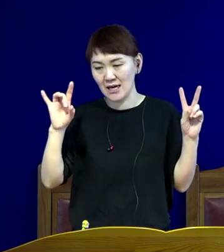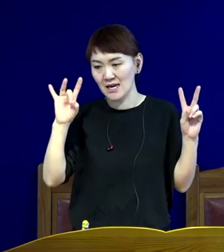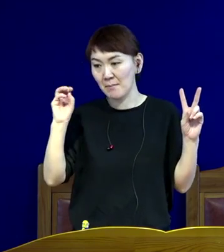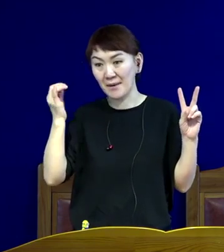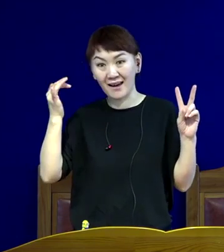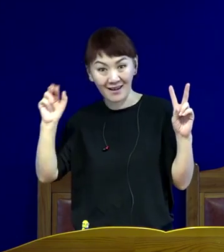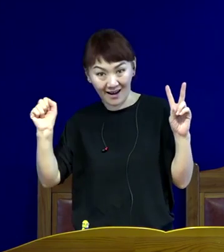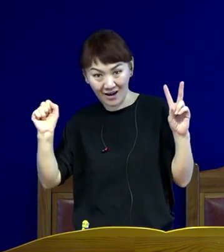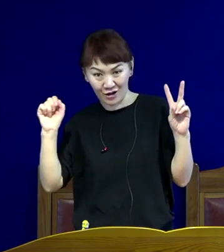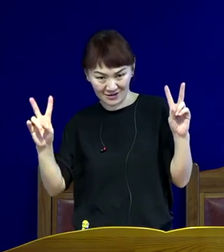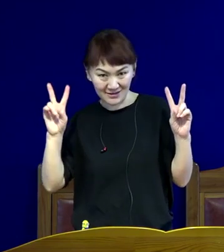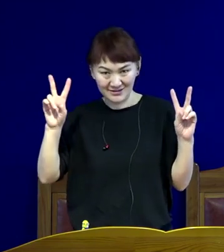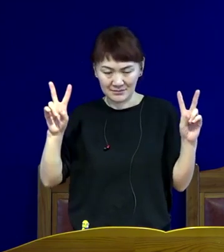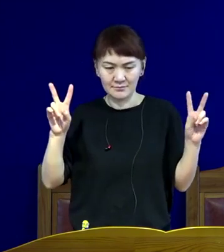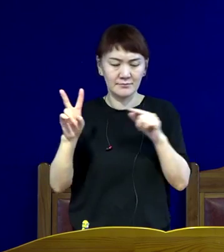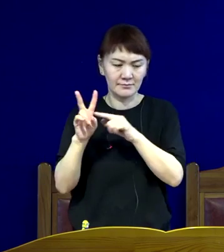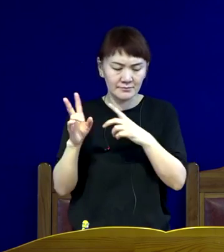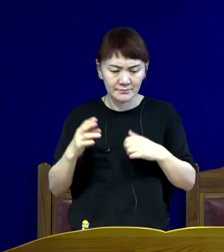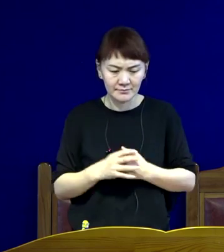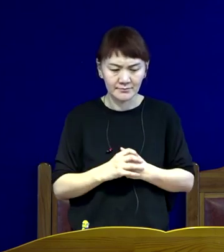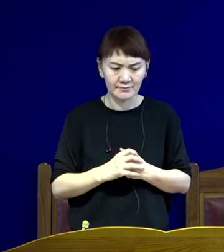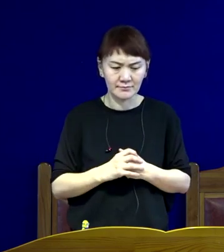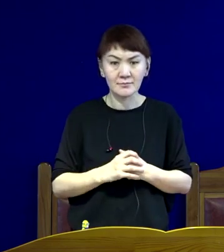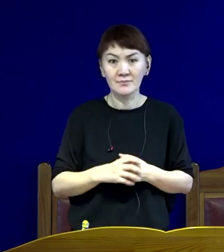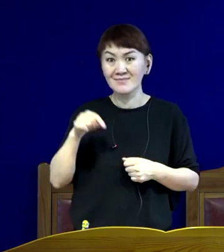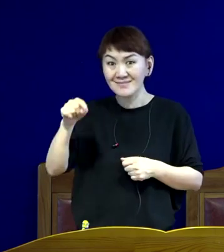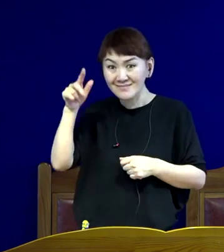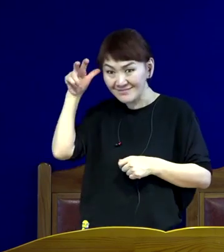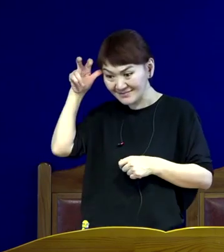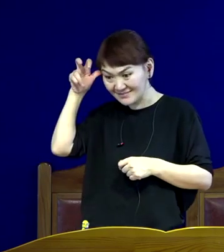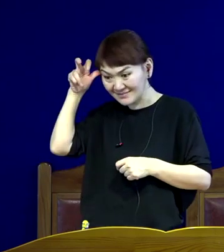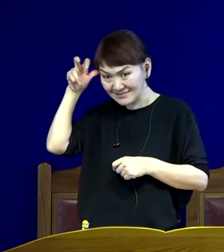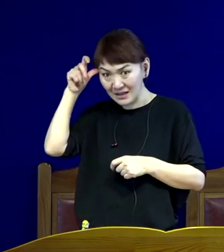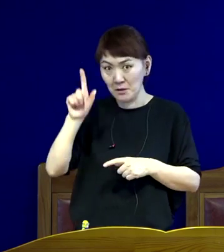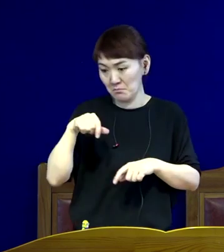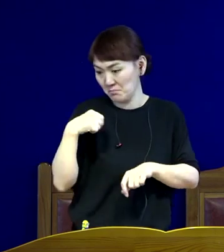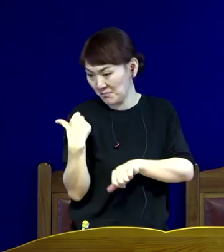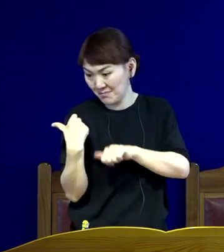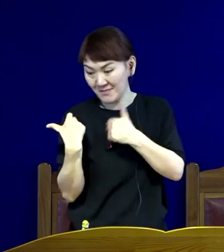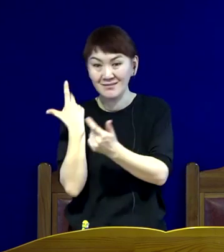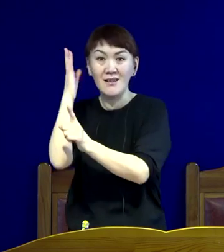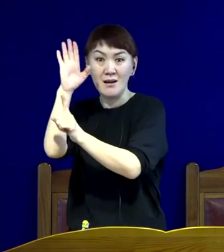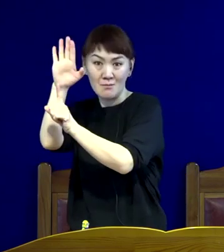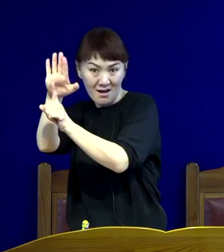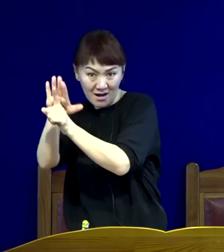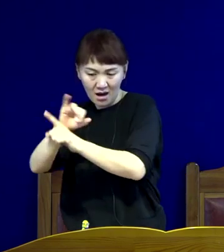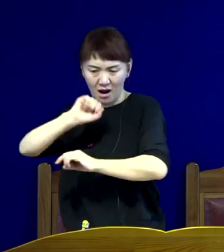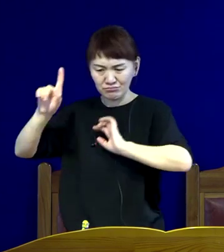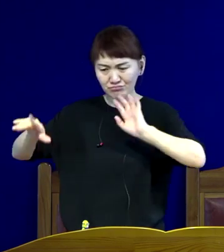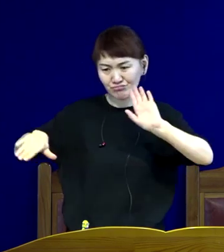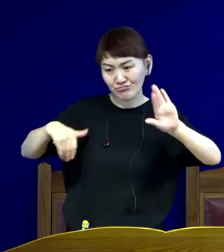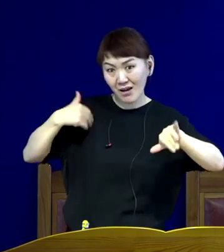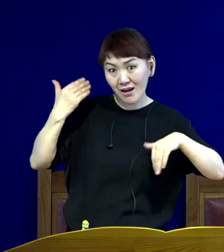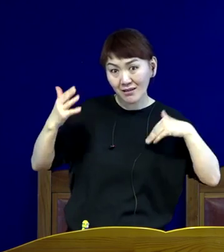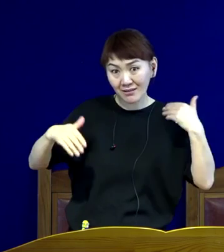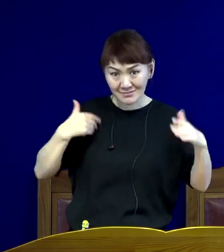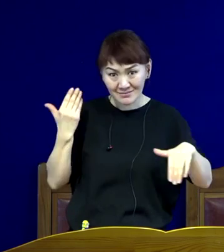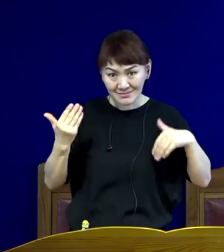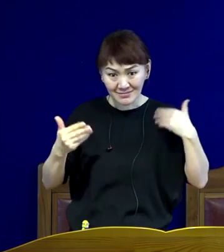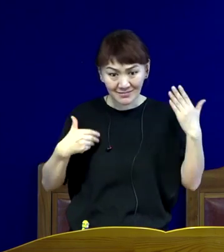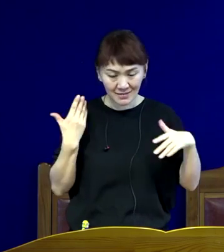хайрын. Яа бол сараагаамьёнсо бие бинийгэ хайрлаж аз жаргалтай амьдарч чадах вэ? Эхнэр